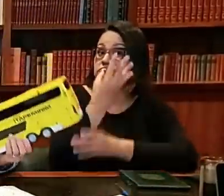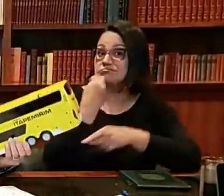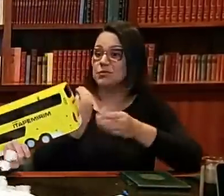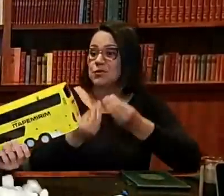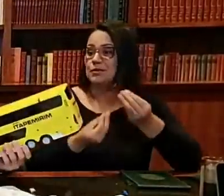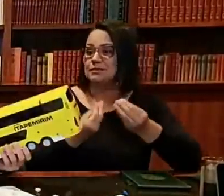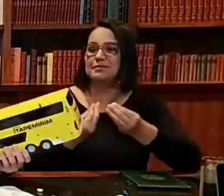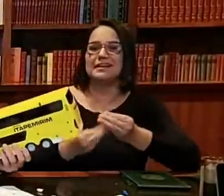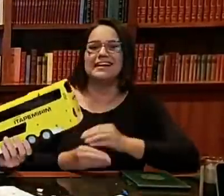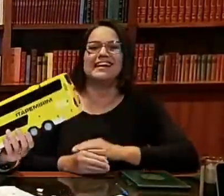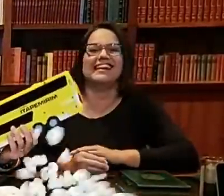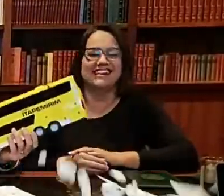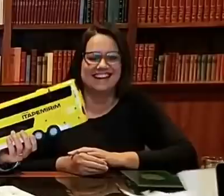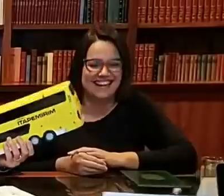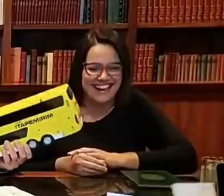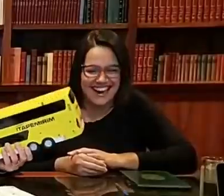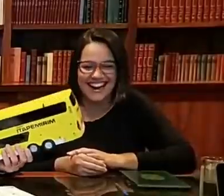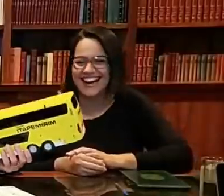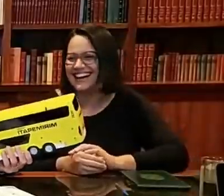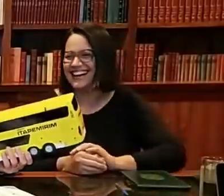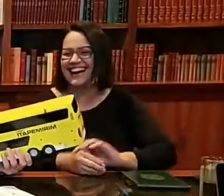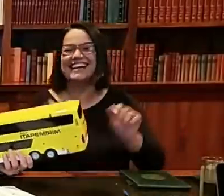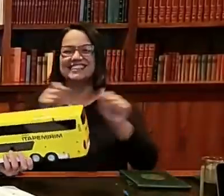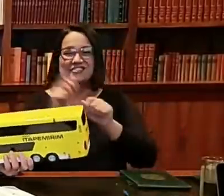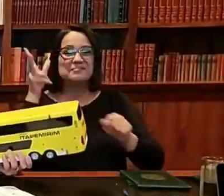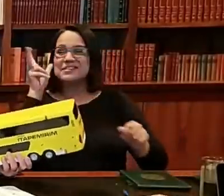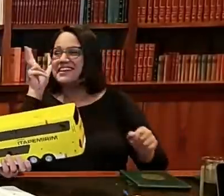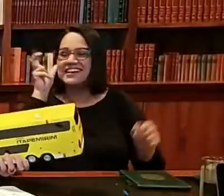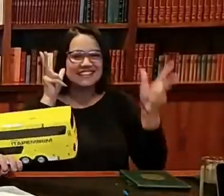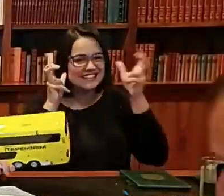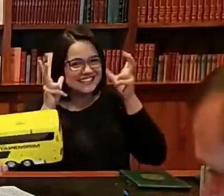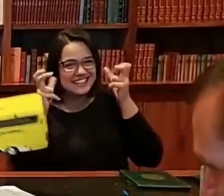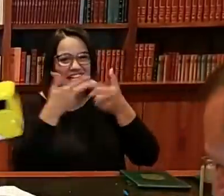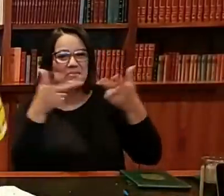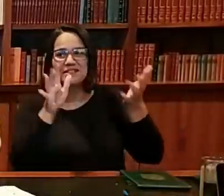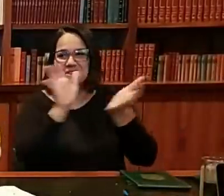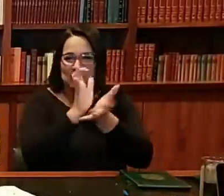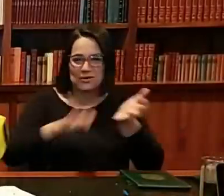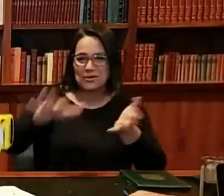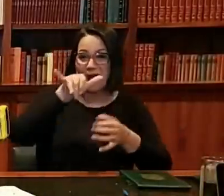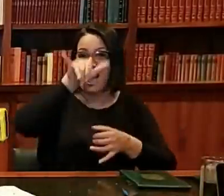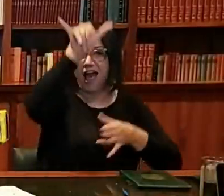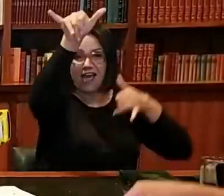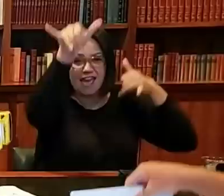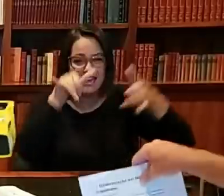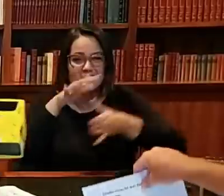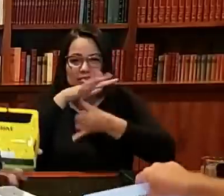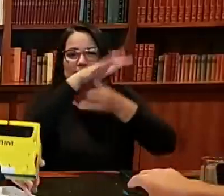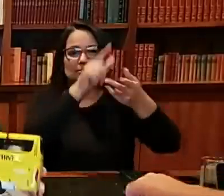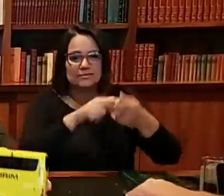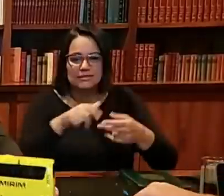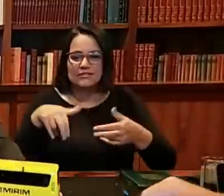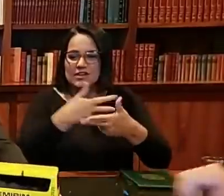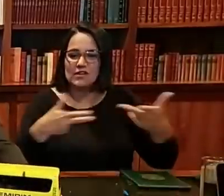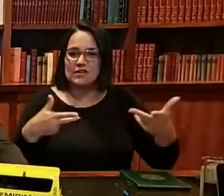escutando os pilotos, dos profissionais, das empresas de transporte de aviação agrícola, de aviação